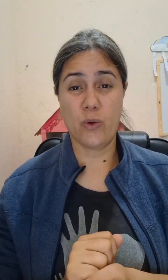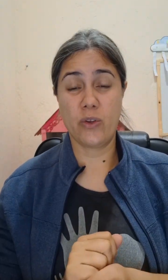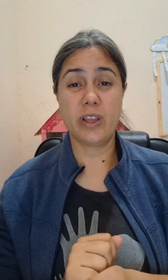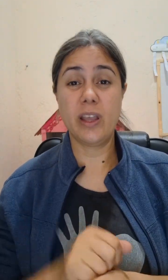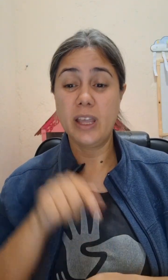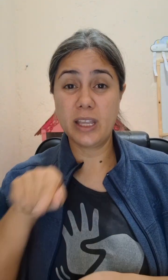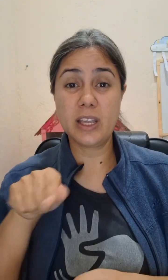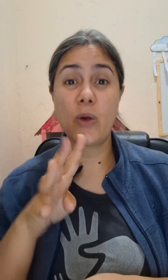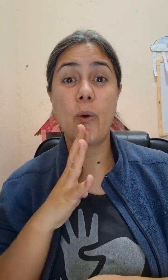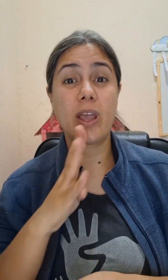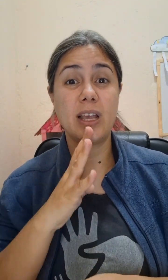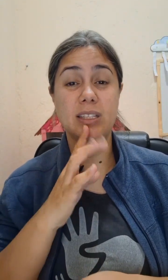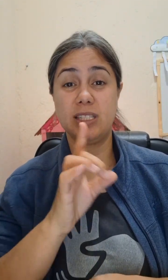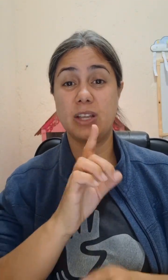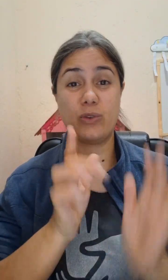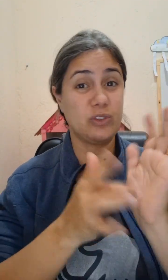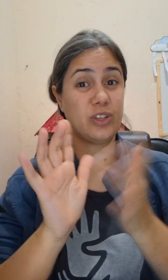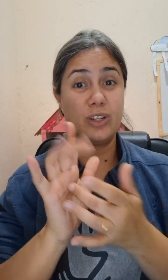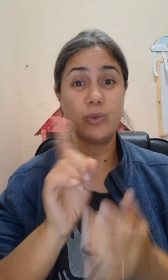eram judeus que conheceram a Jesus.